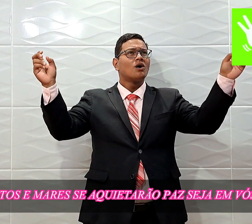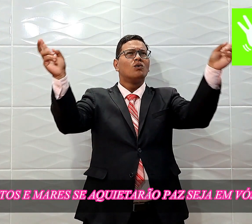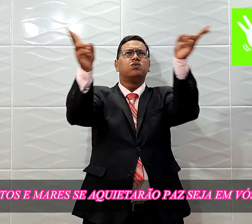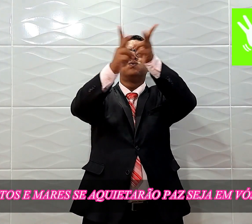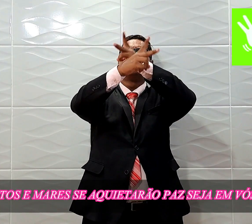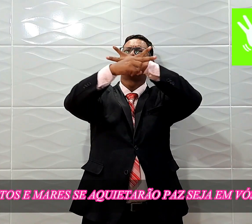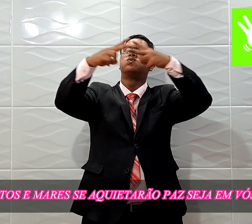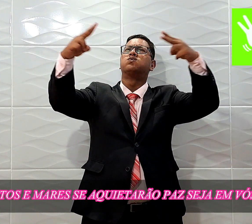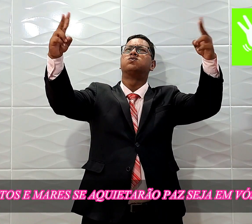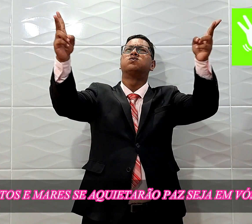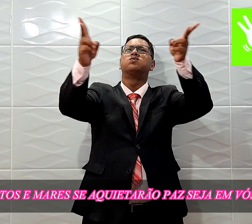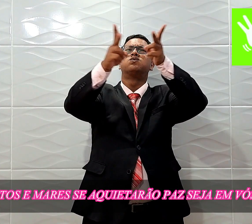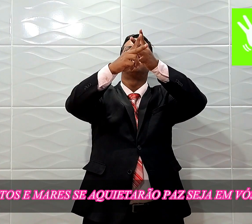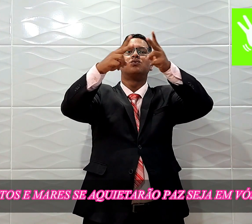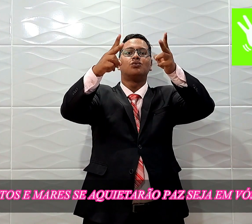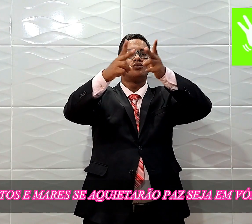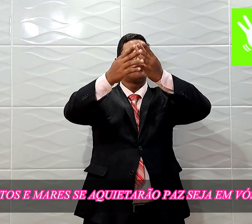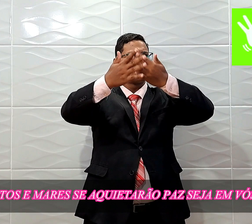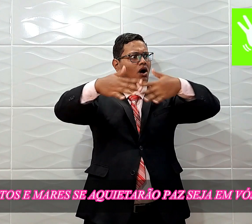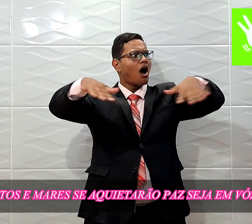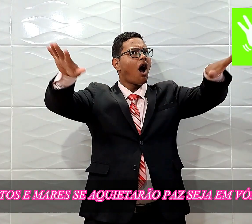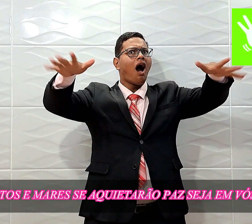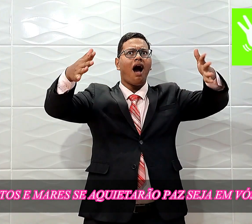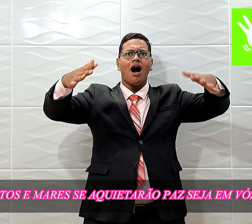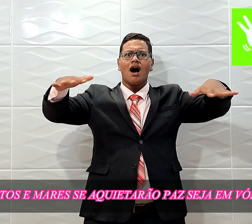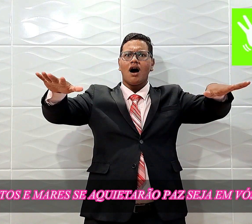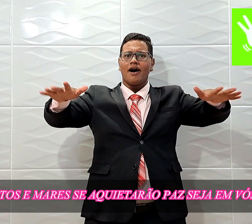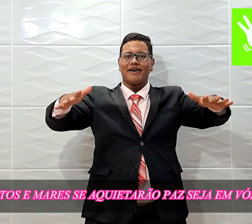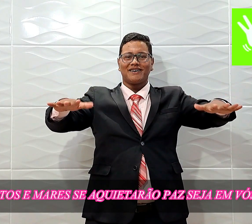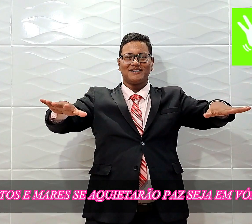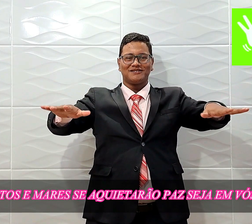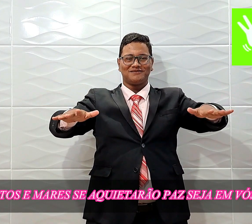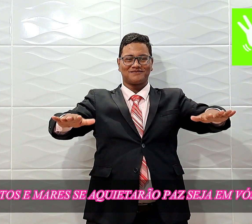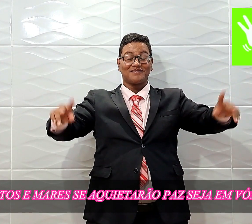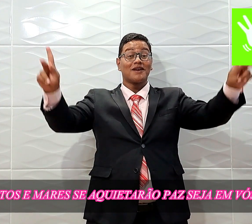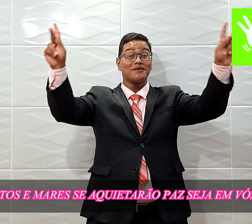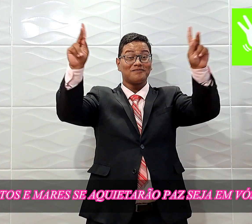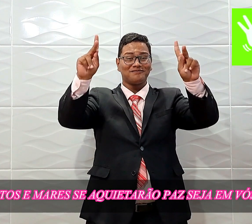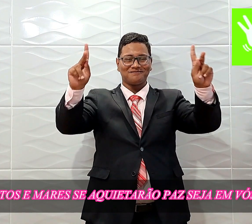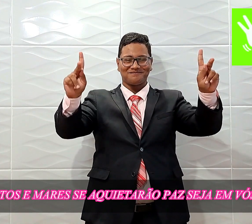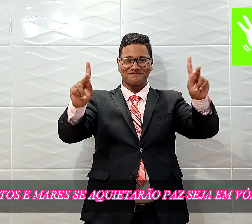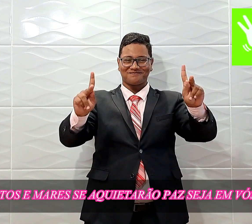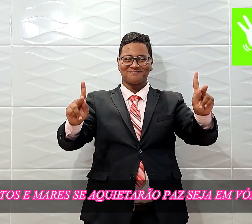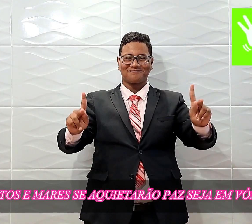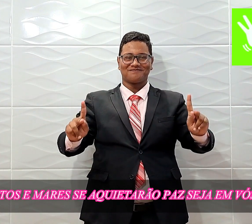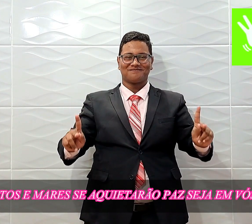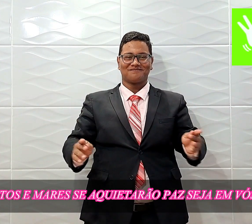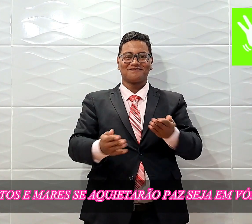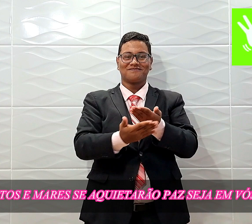Ventos e mares se aquitarão Paz seja